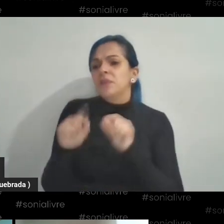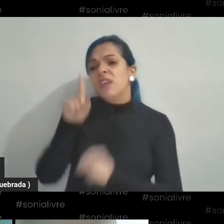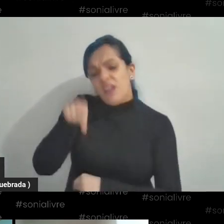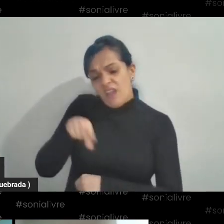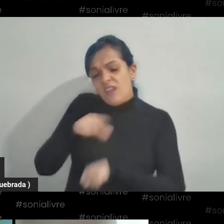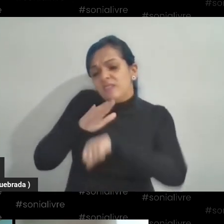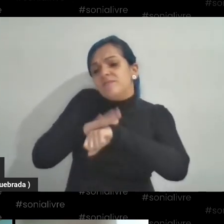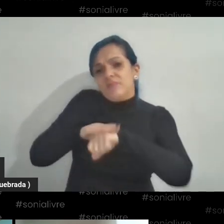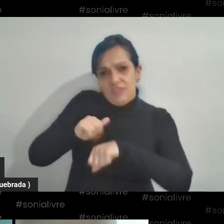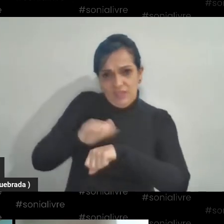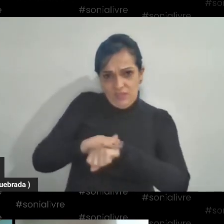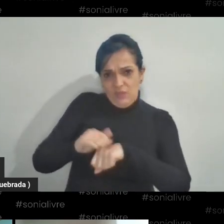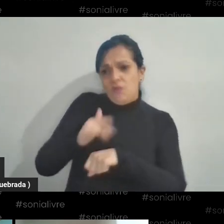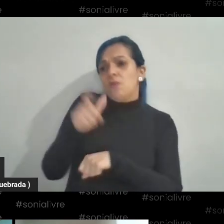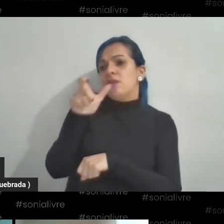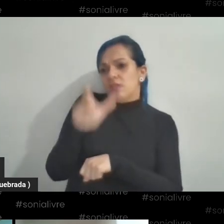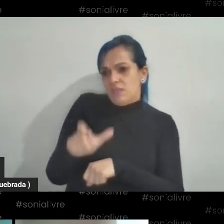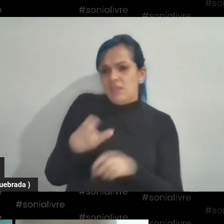existe.